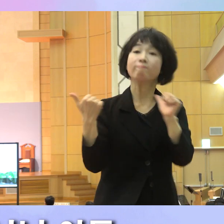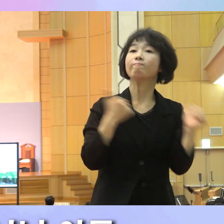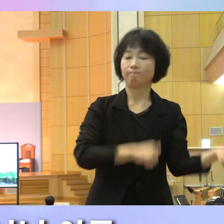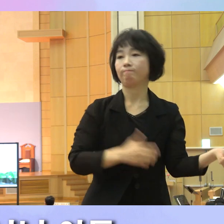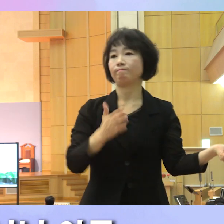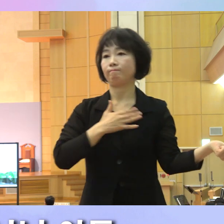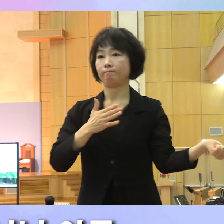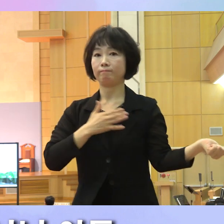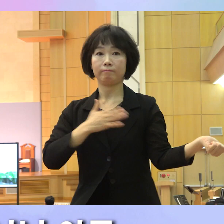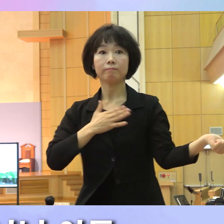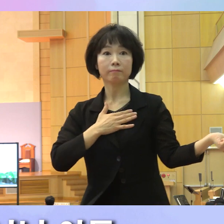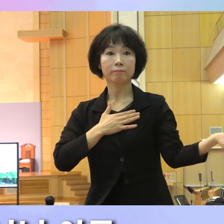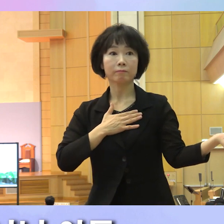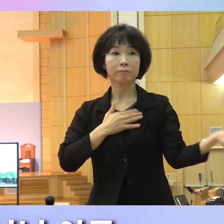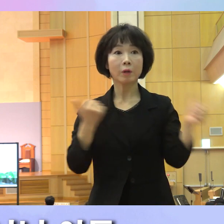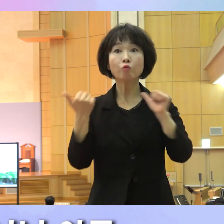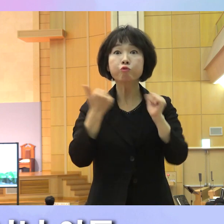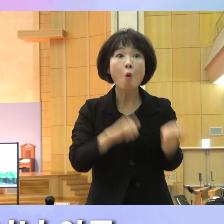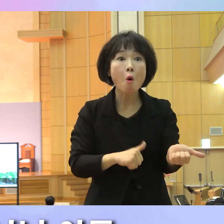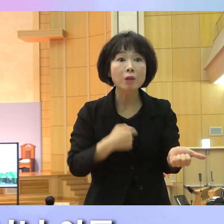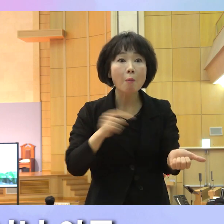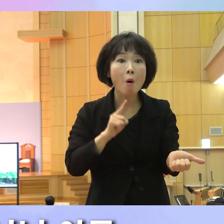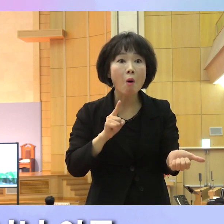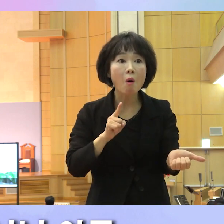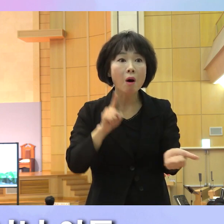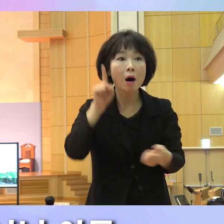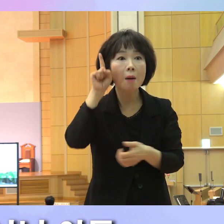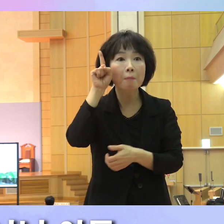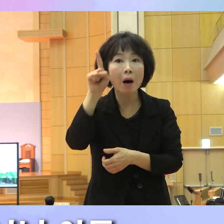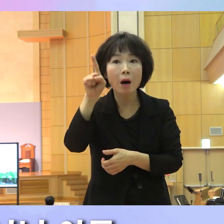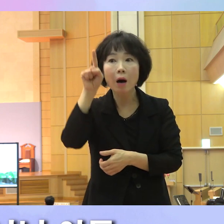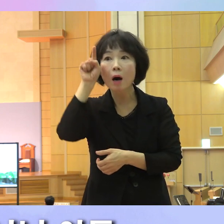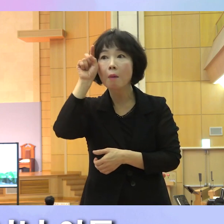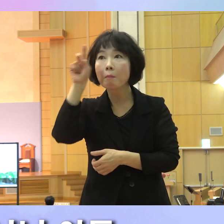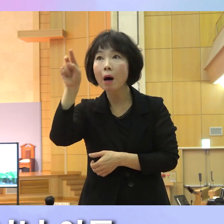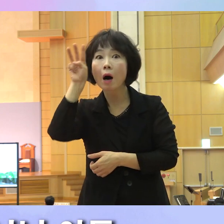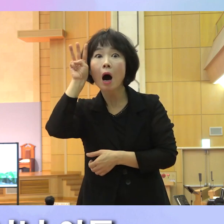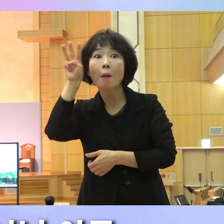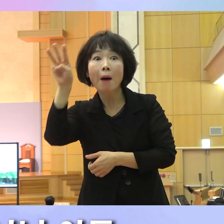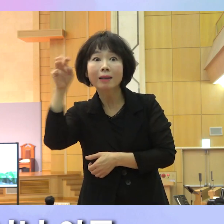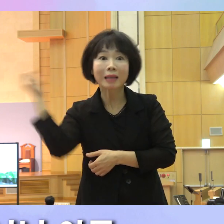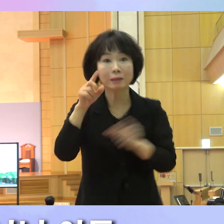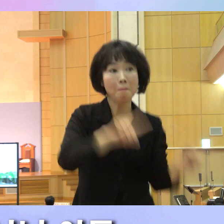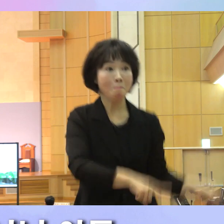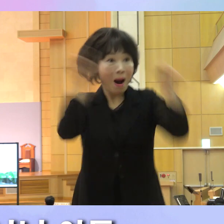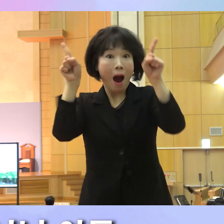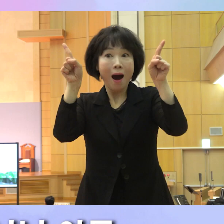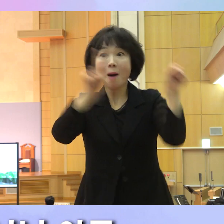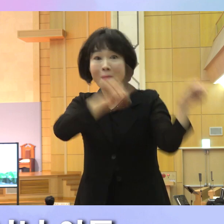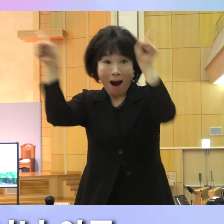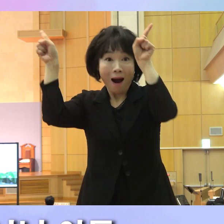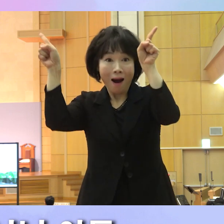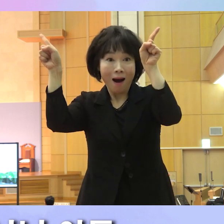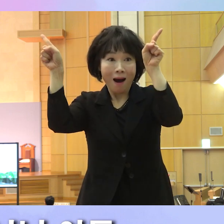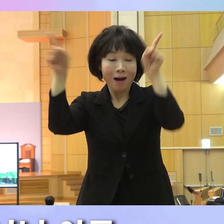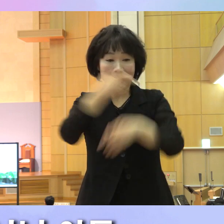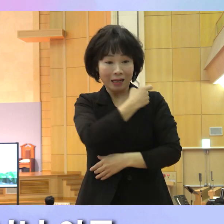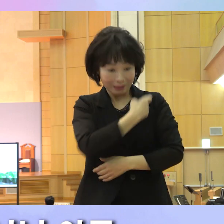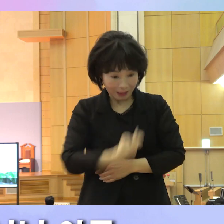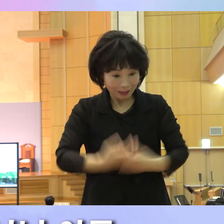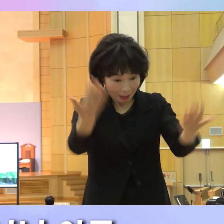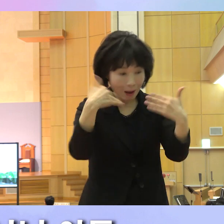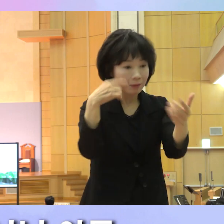당하고 제3일에 살아나야 할 것을, 죽었다가 살아나야 할 것을 제자들에게